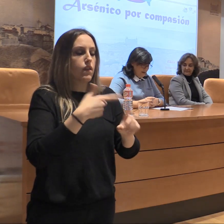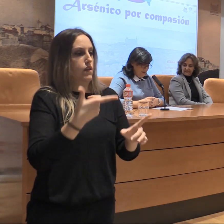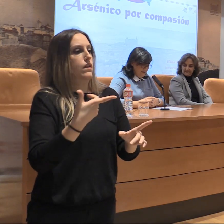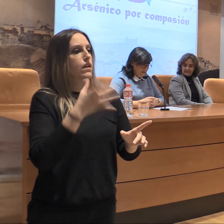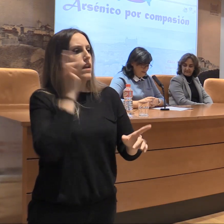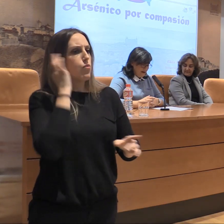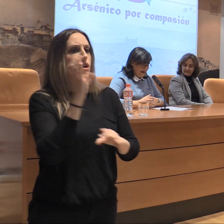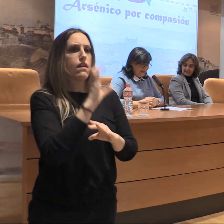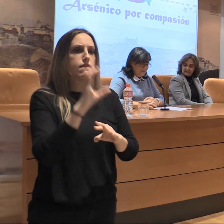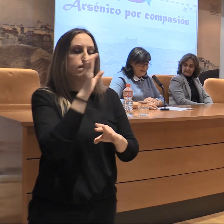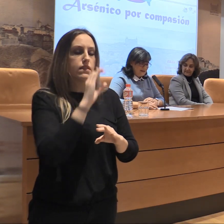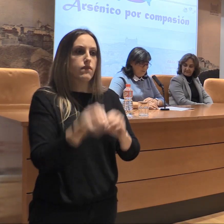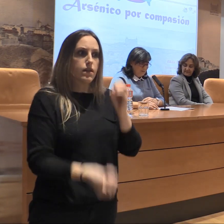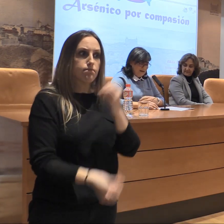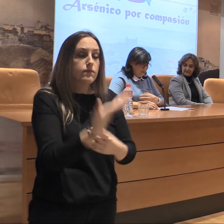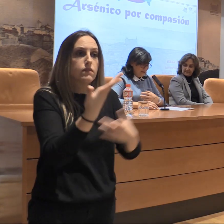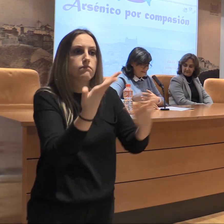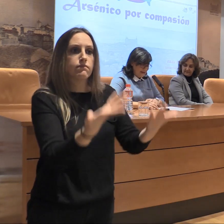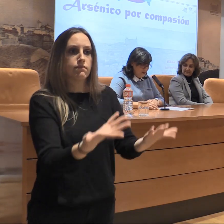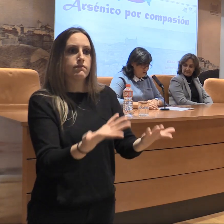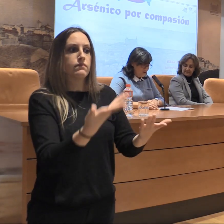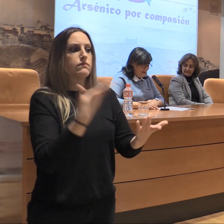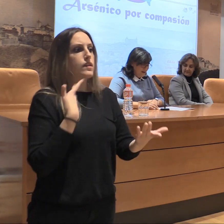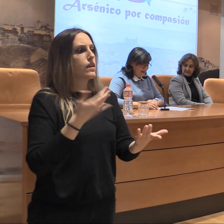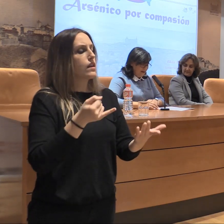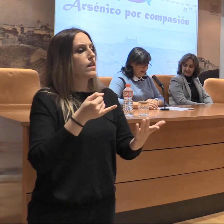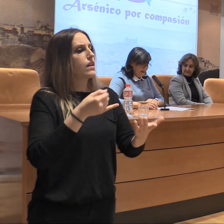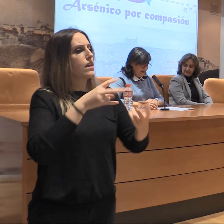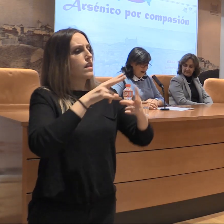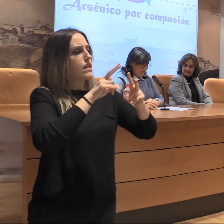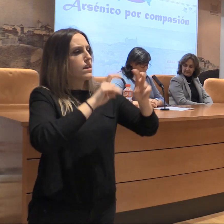mujer científica. Además, ha publicado ensayos,